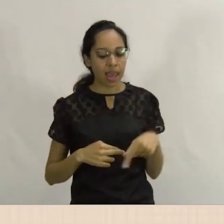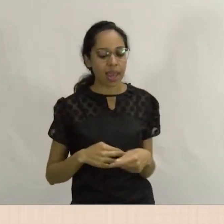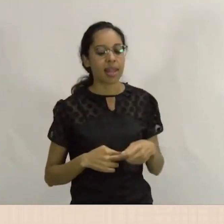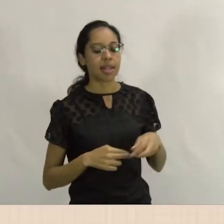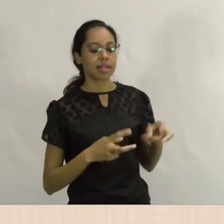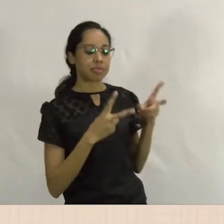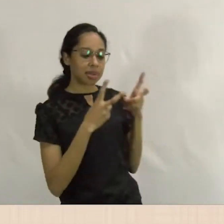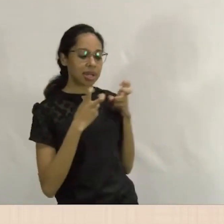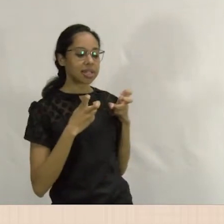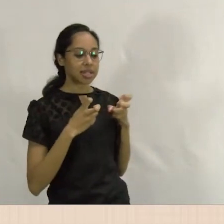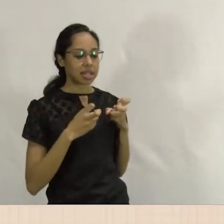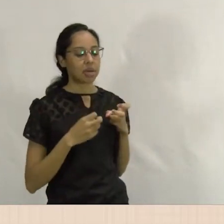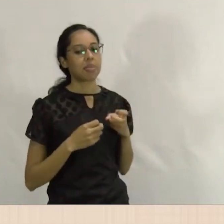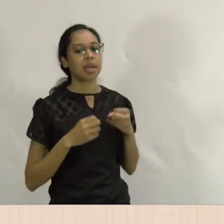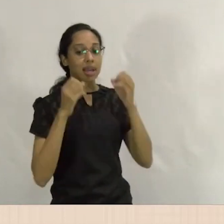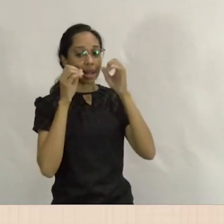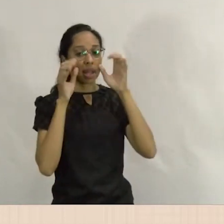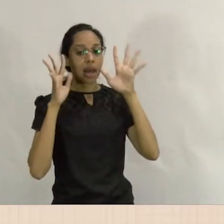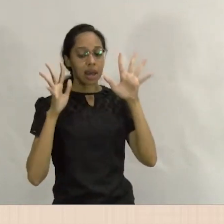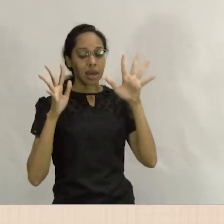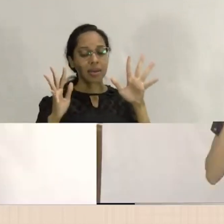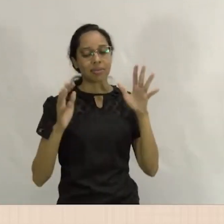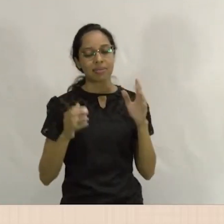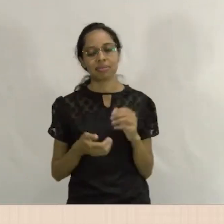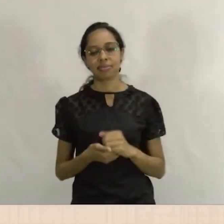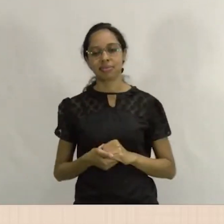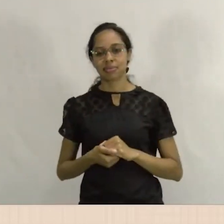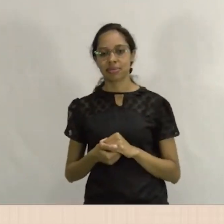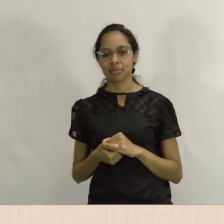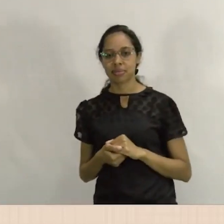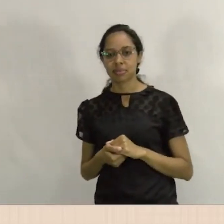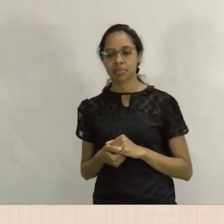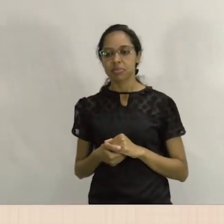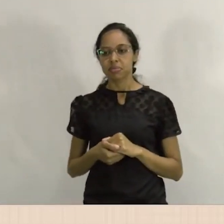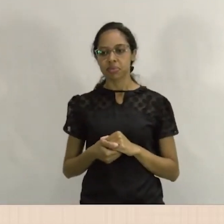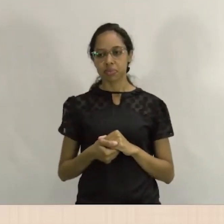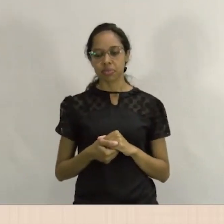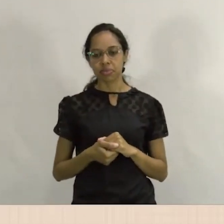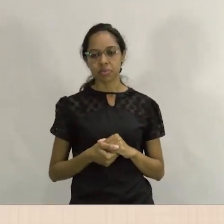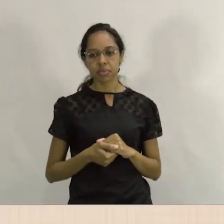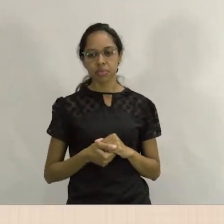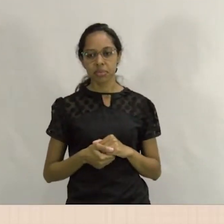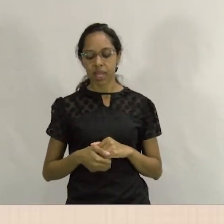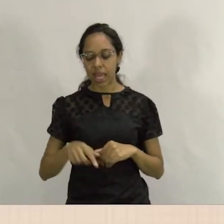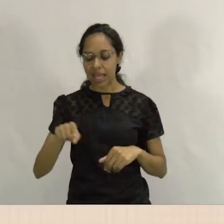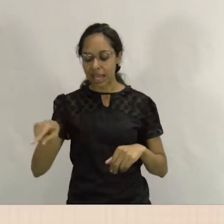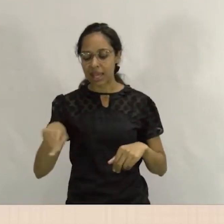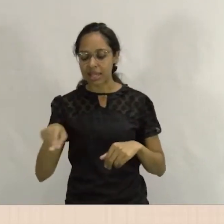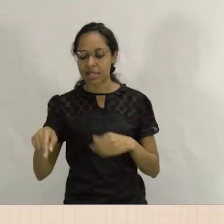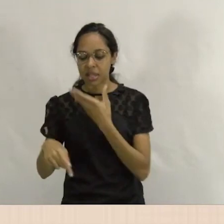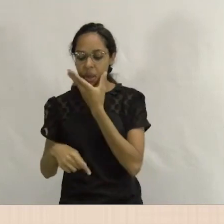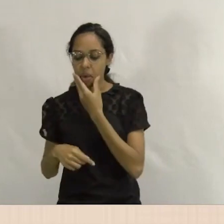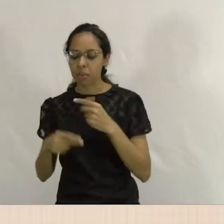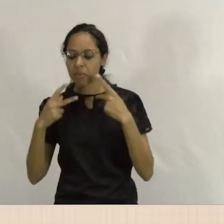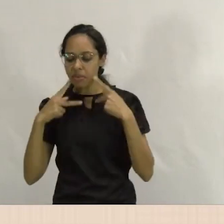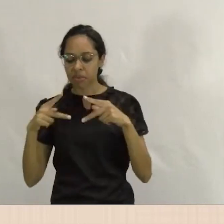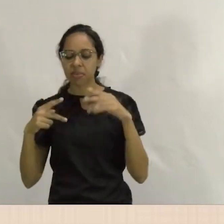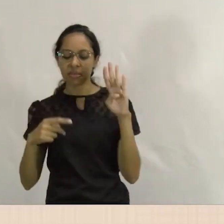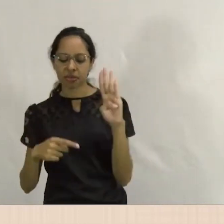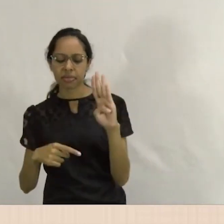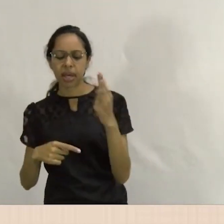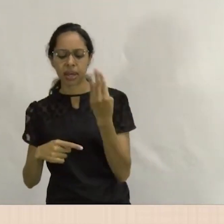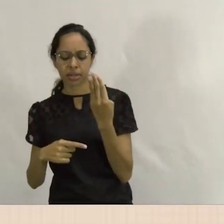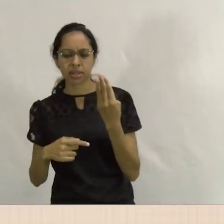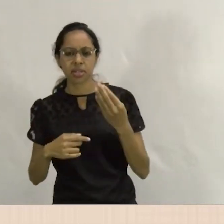pastor. E outro vem para ganho próprio, para interesse próprio, para ganhar popularidade, para